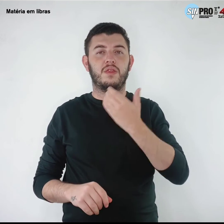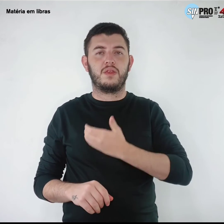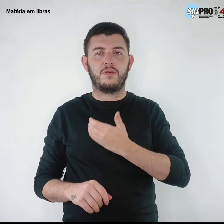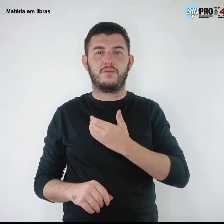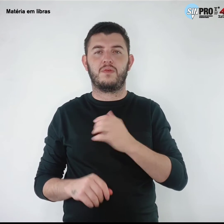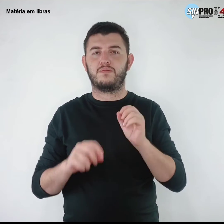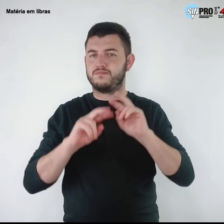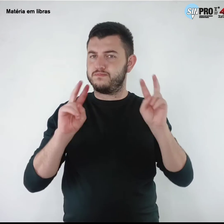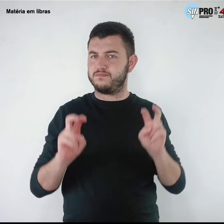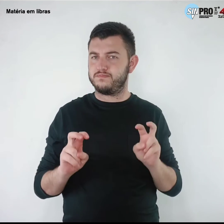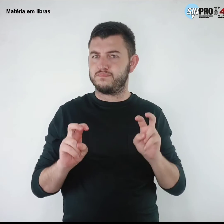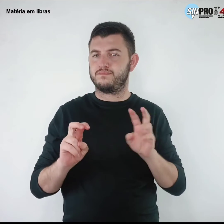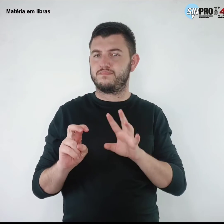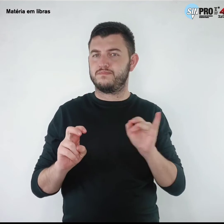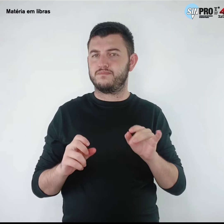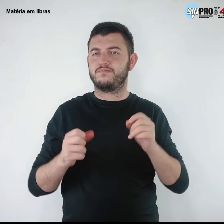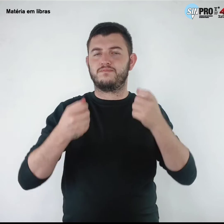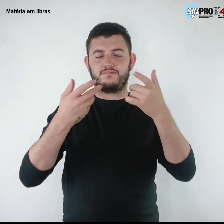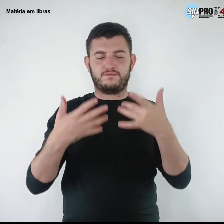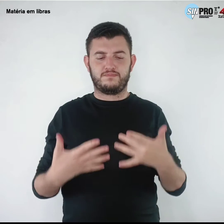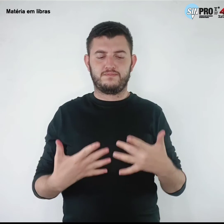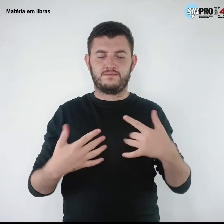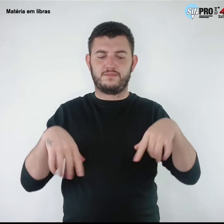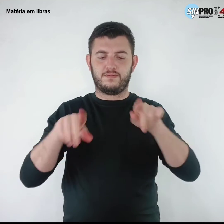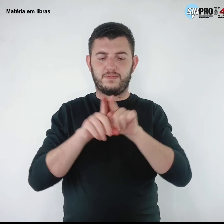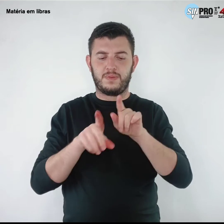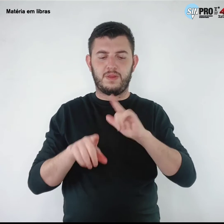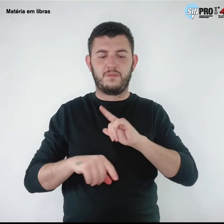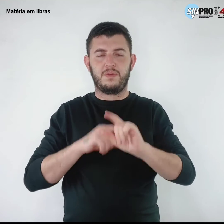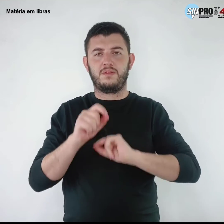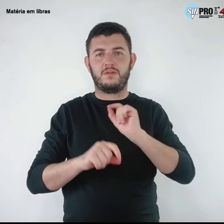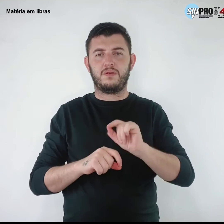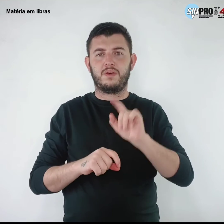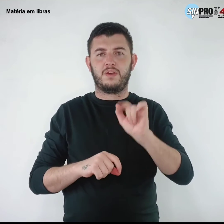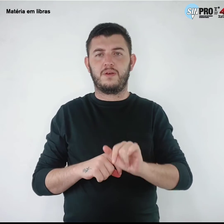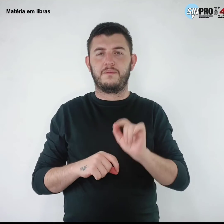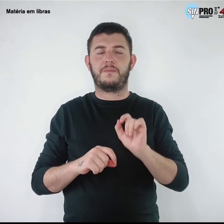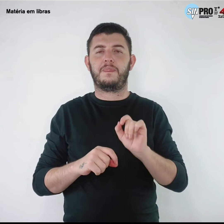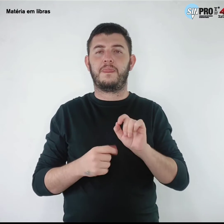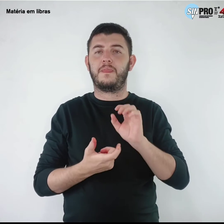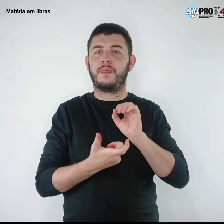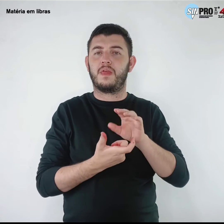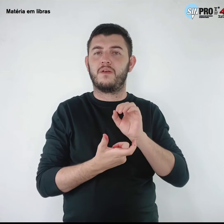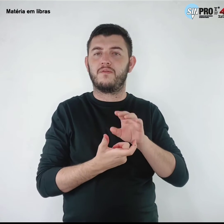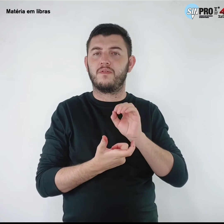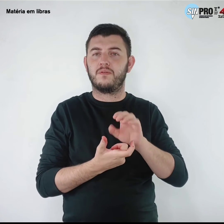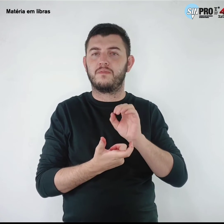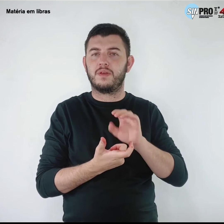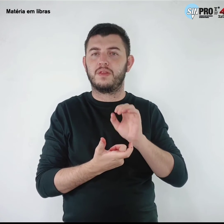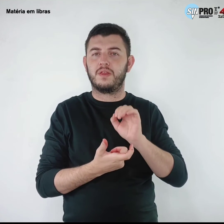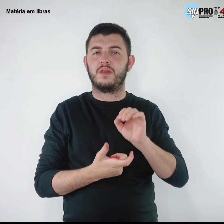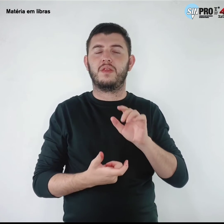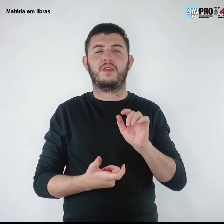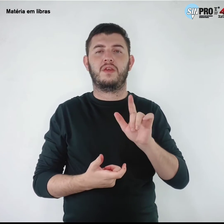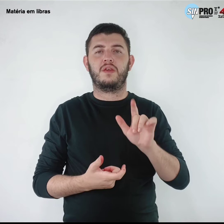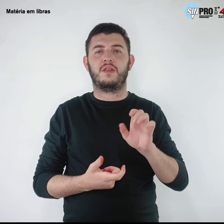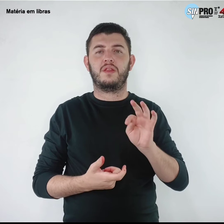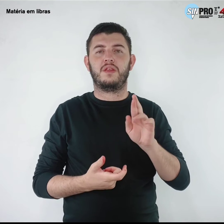Entre os temas a serem abordados estão alfabetização e letramento sob